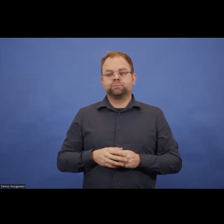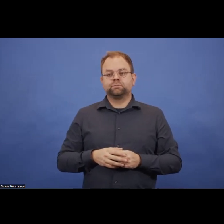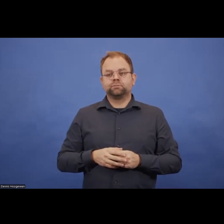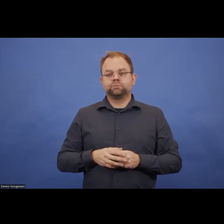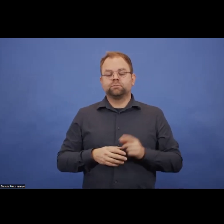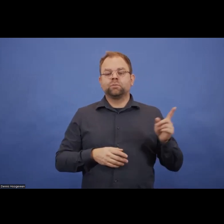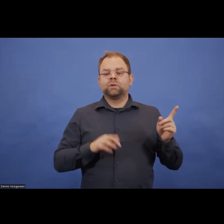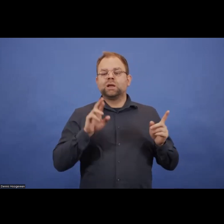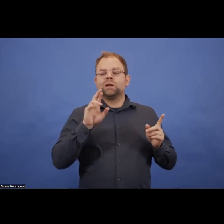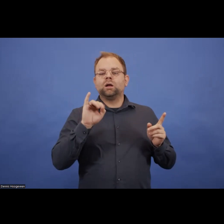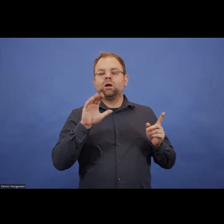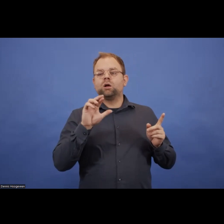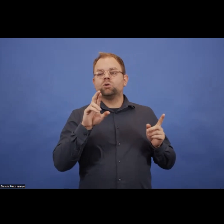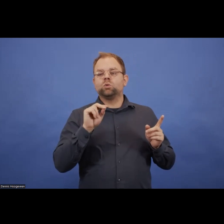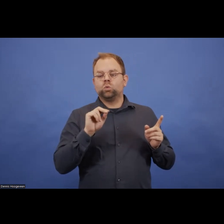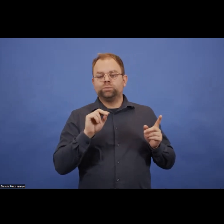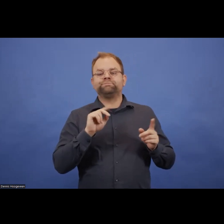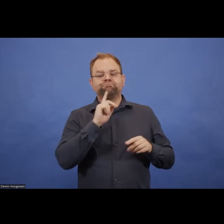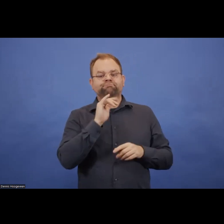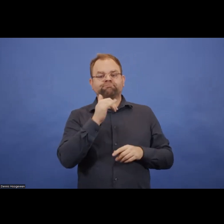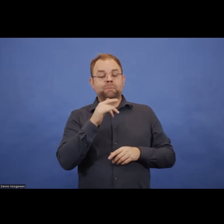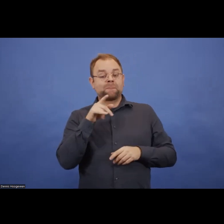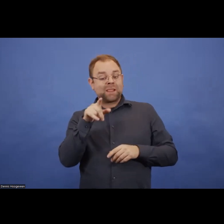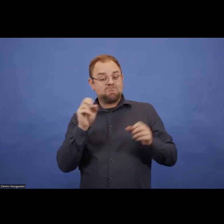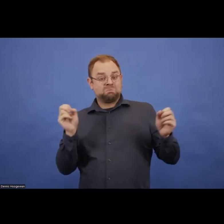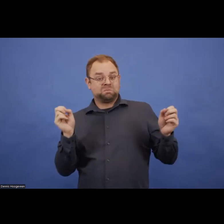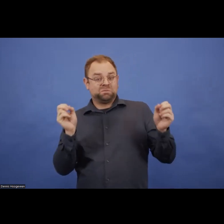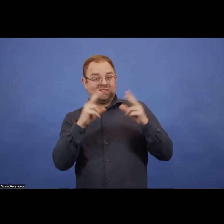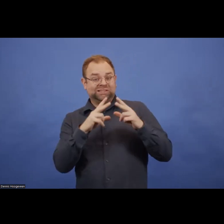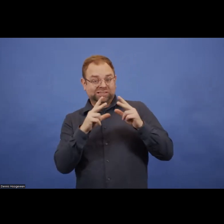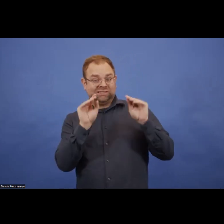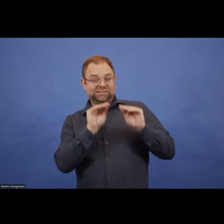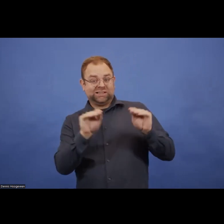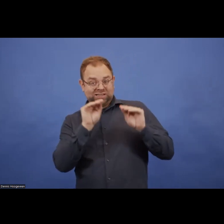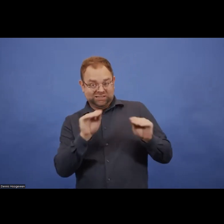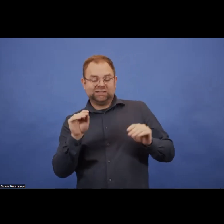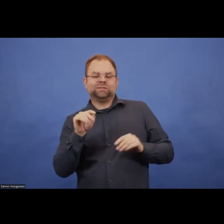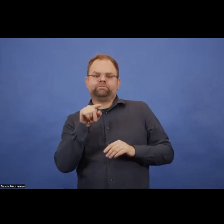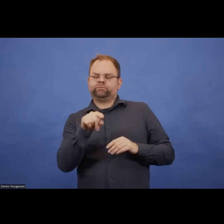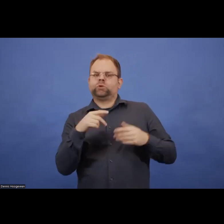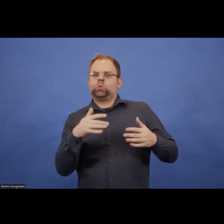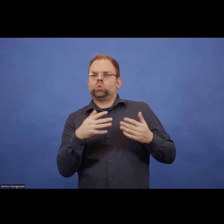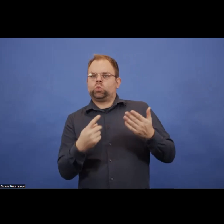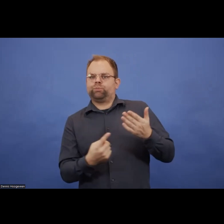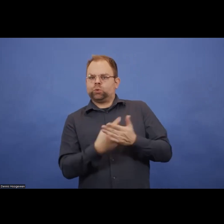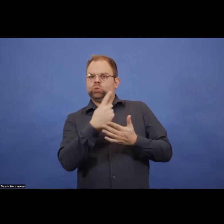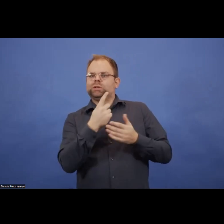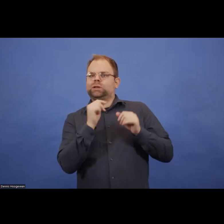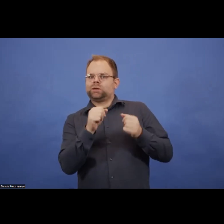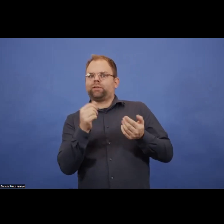training son esas oportunidades. Esto también lo voy a postar, lo voy a publicar en el chat.